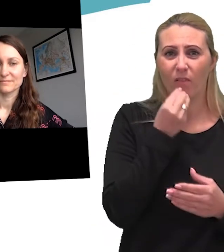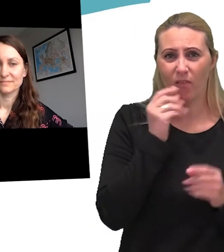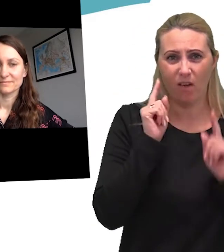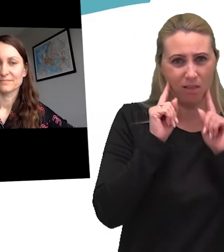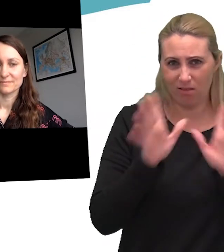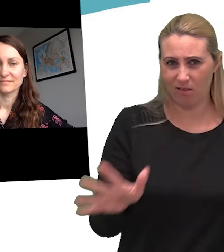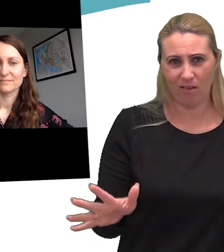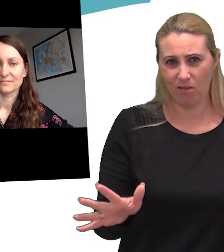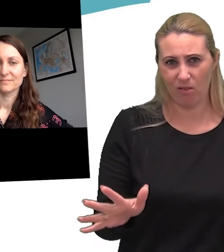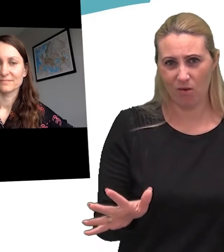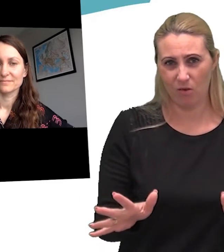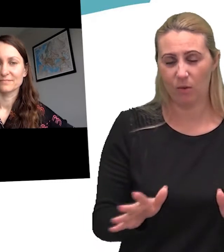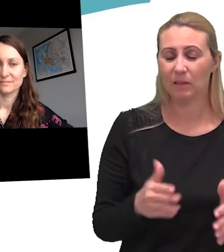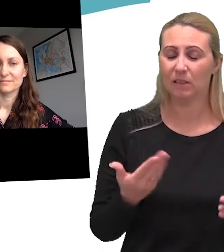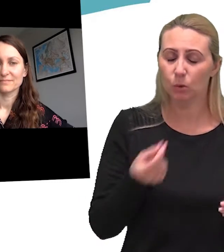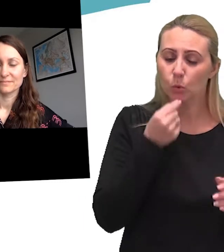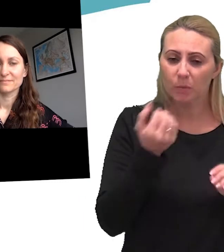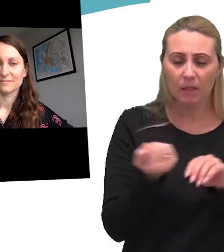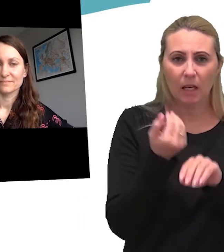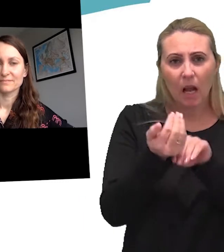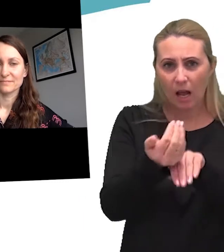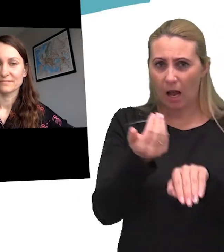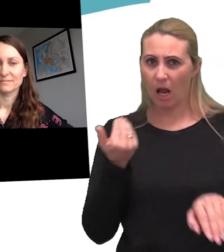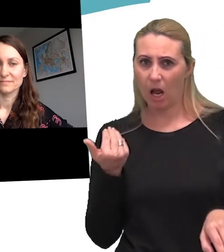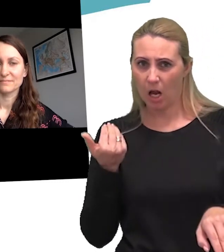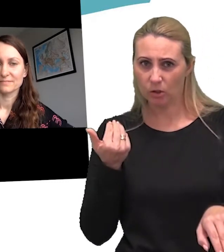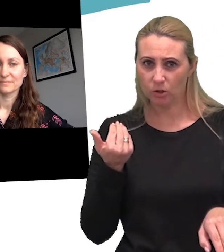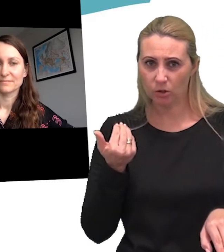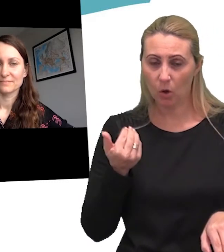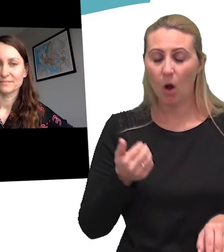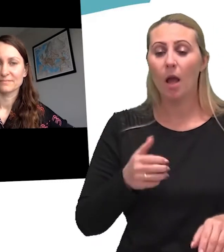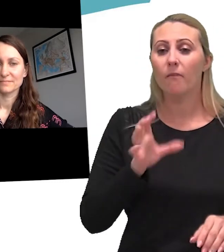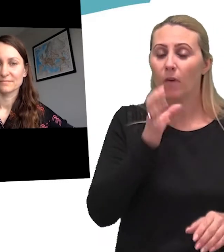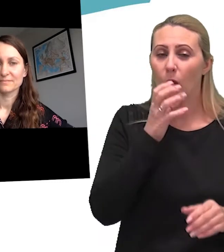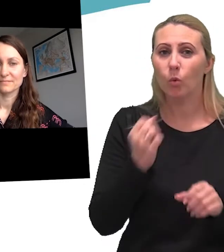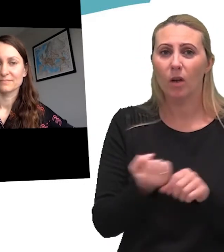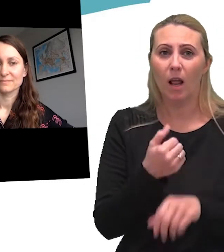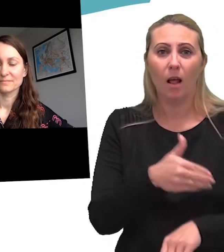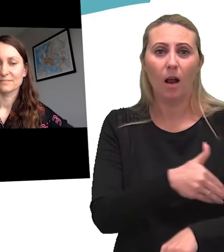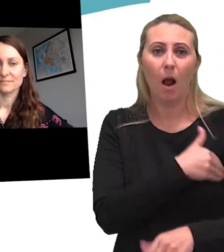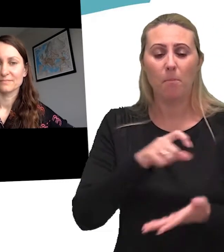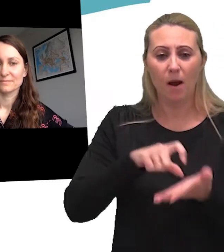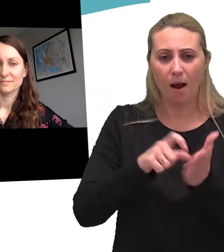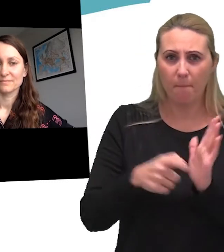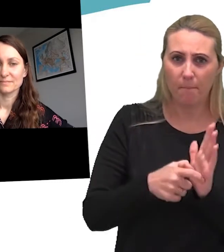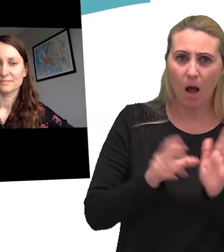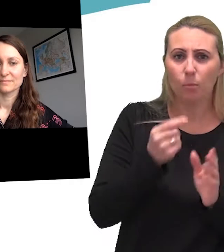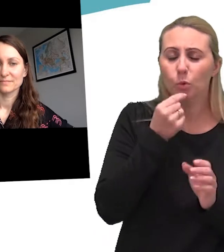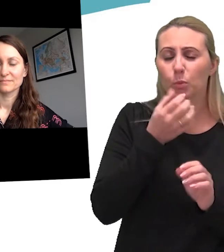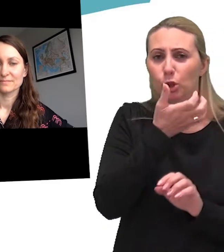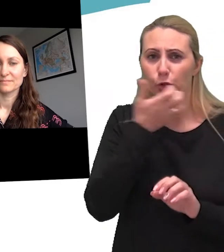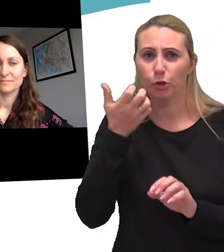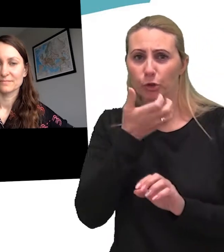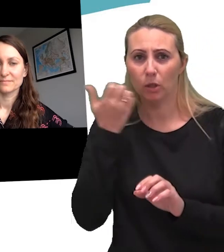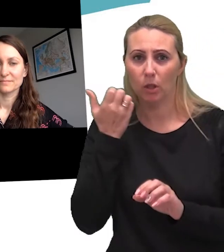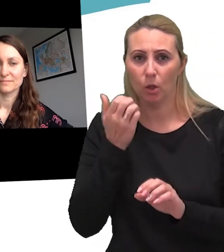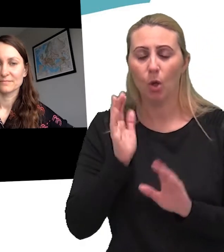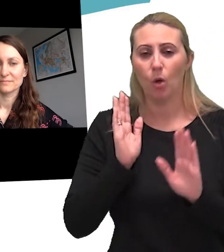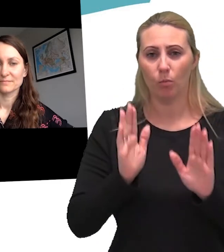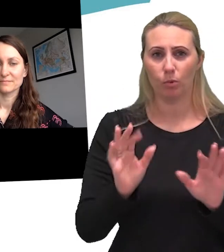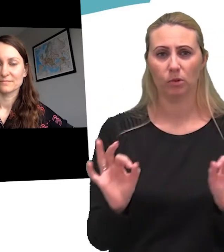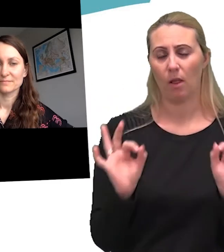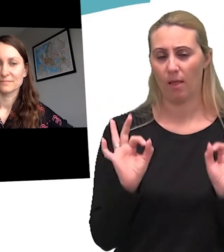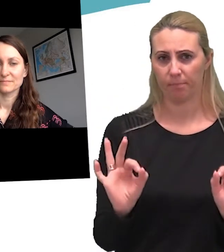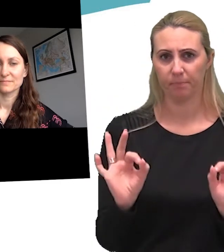tą momentą valgyti. Tai šiek tiek anksčiau ir geriau arba kambario temperatūros, arba šiek tiek šiltesnis. Tai tada toks bus